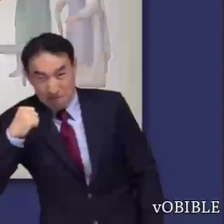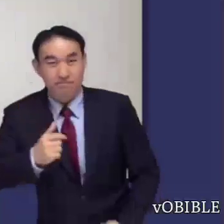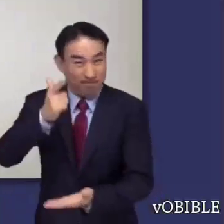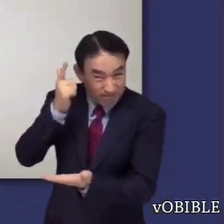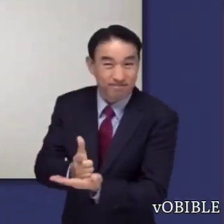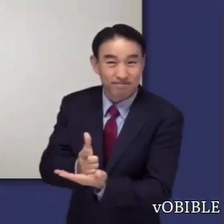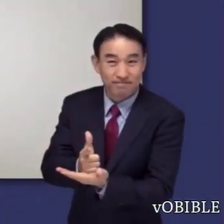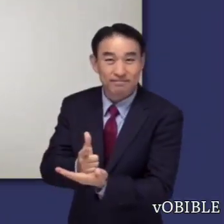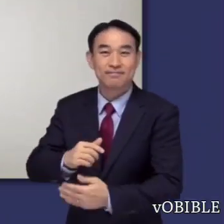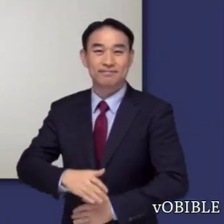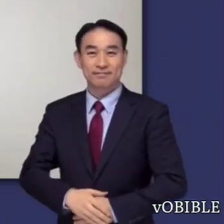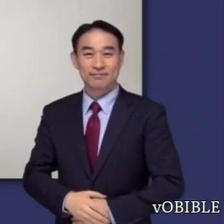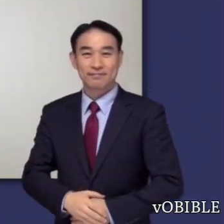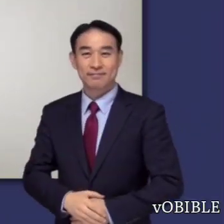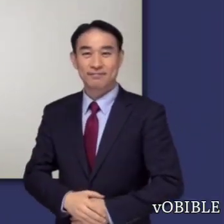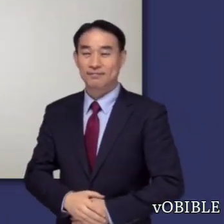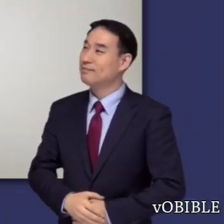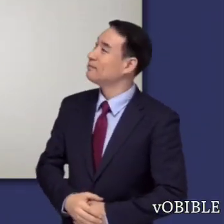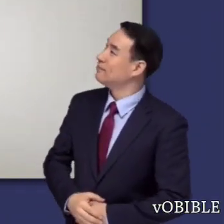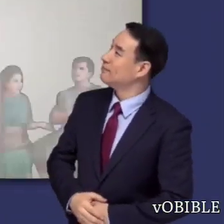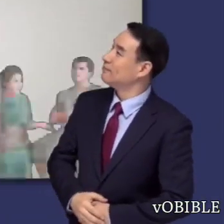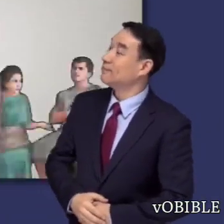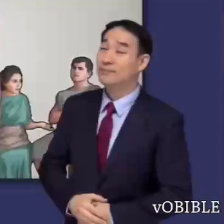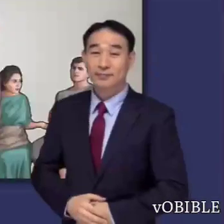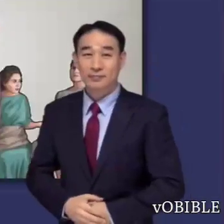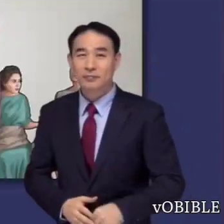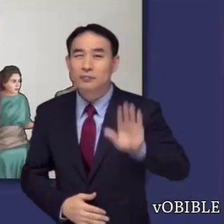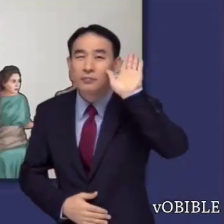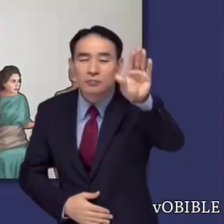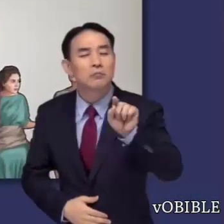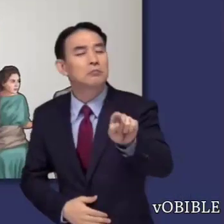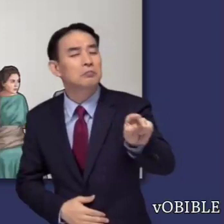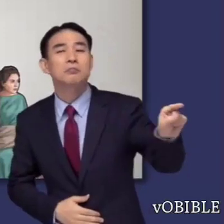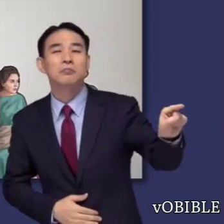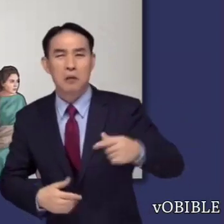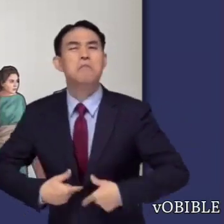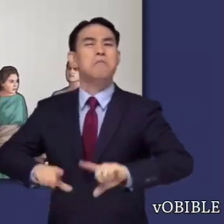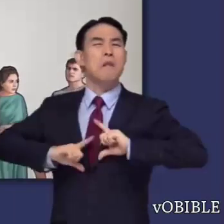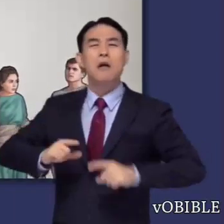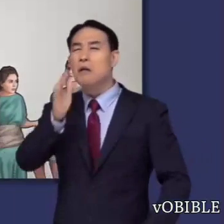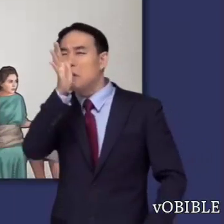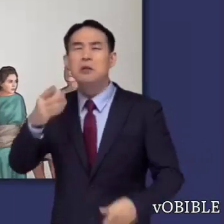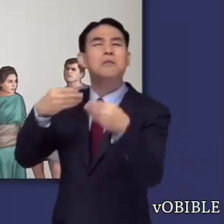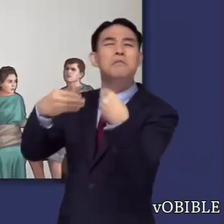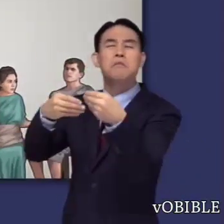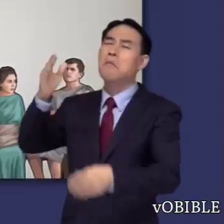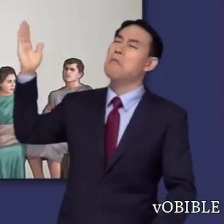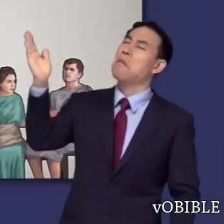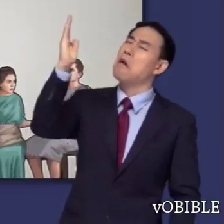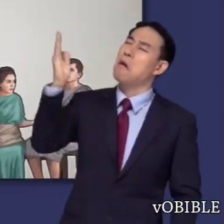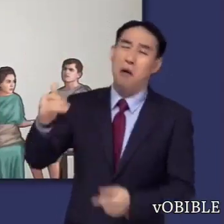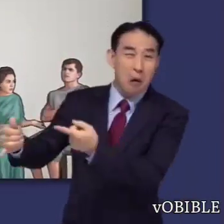力。第四章，保罗预告有些人会离弃信仰，还会企图误导别